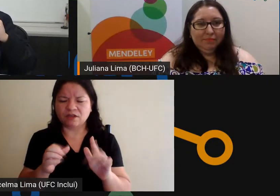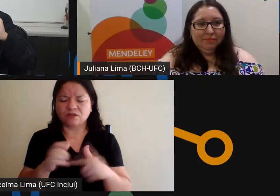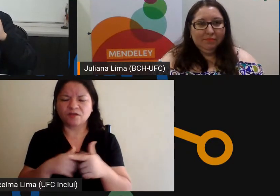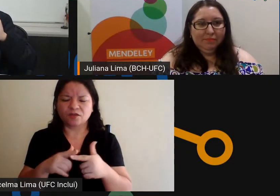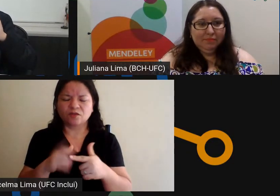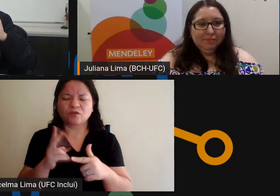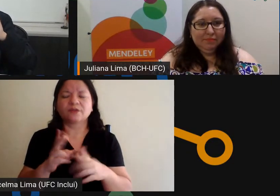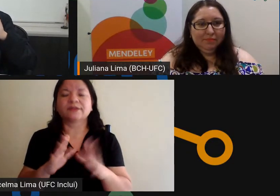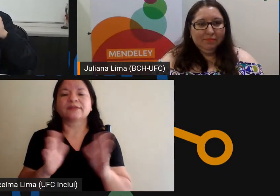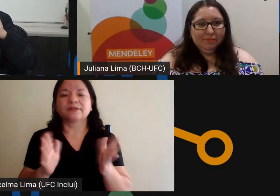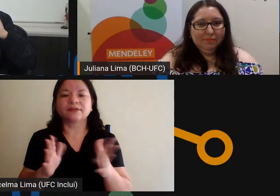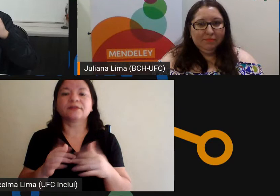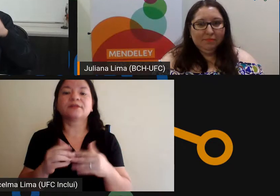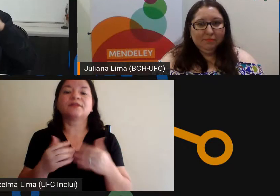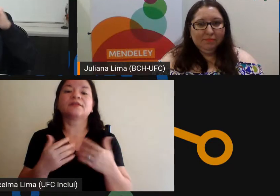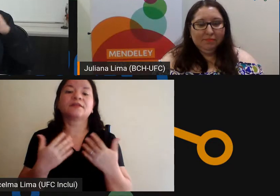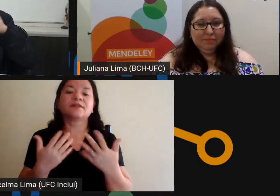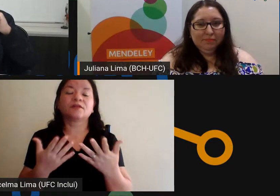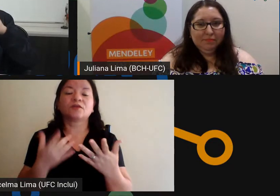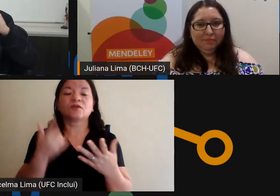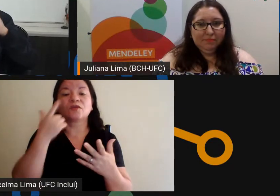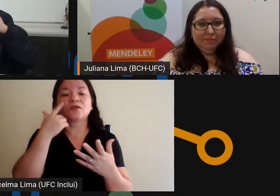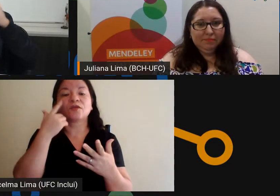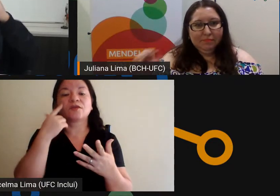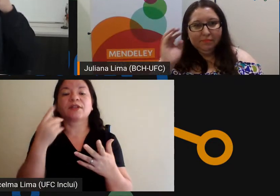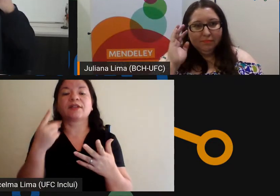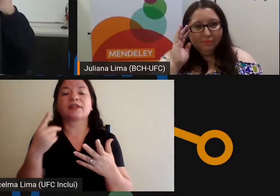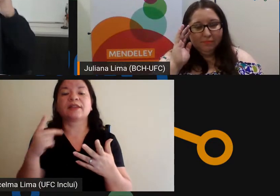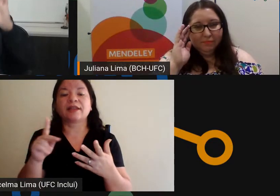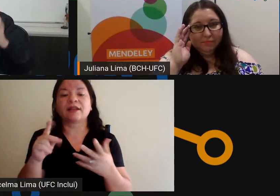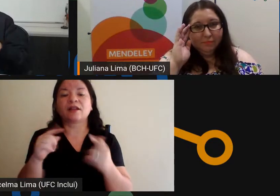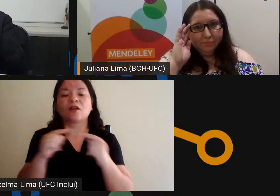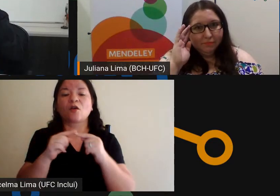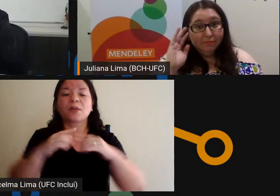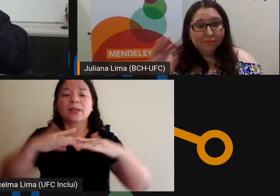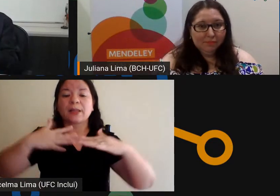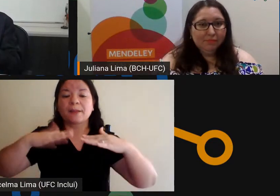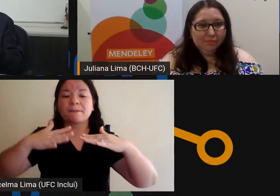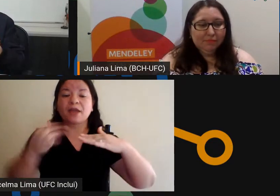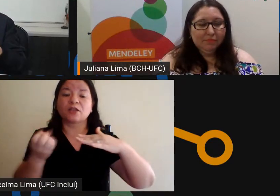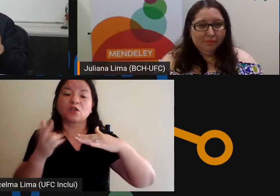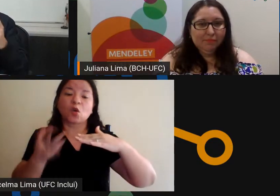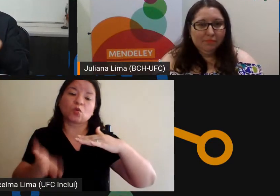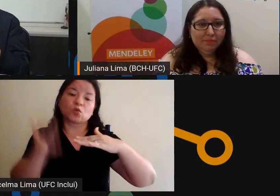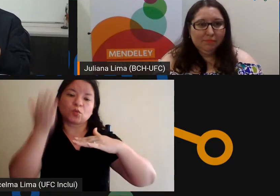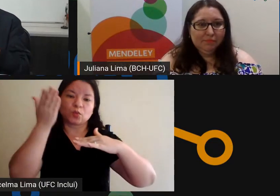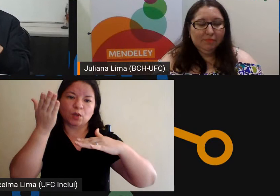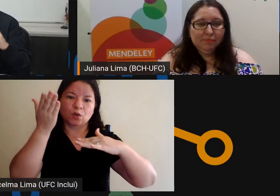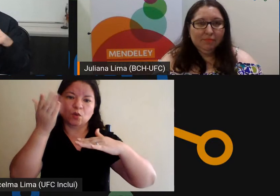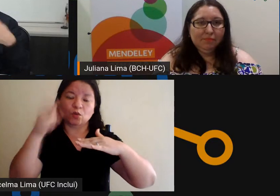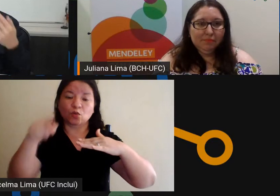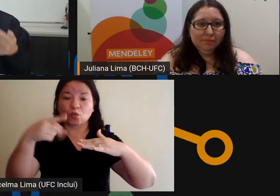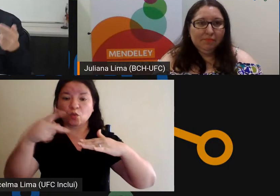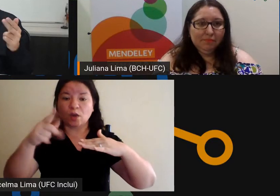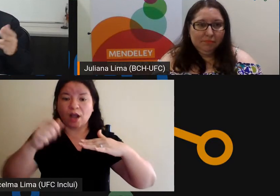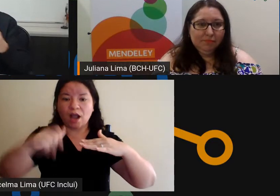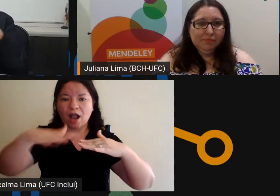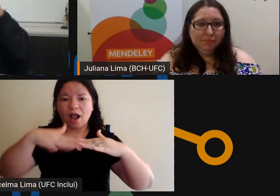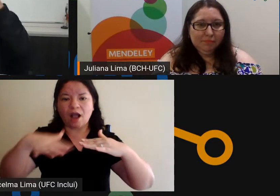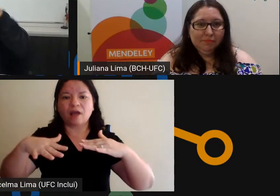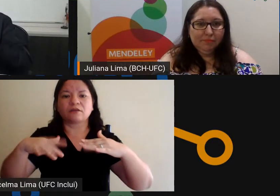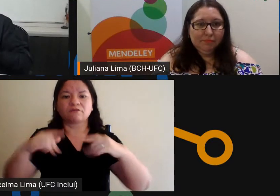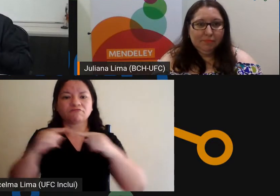publicar, veja se o fator impacto dela está pelo menos na mediana ou acima dela. Porque é a sua área que está ditando. Agora, olhe quantas